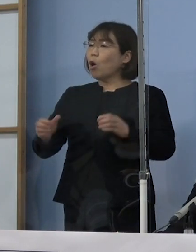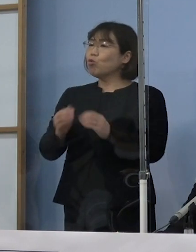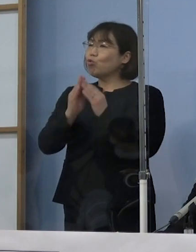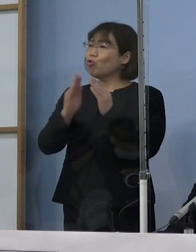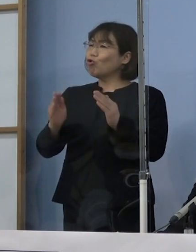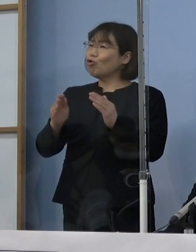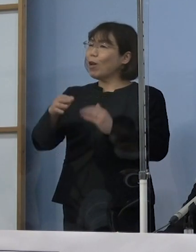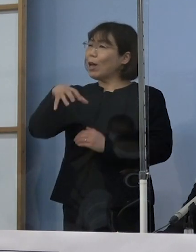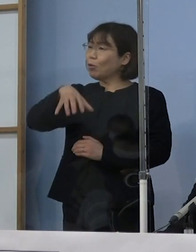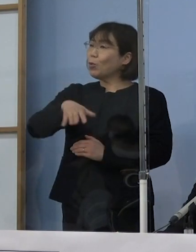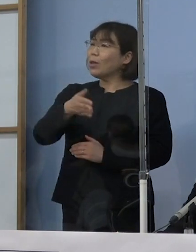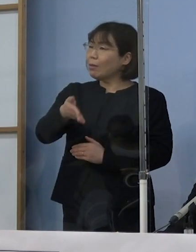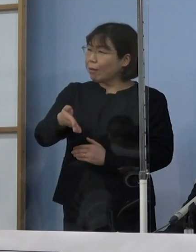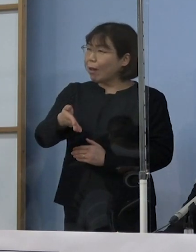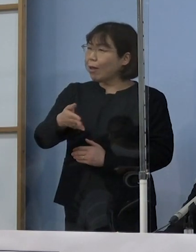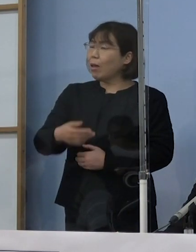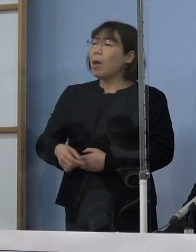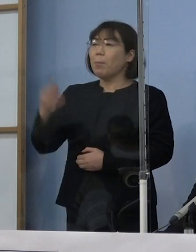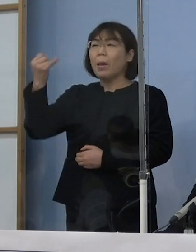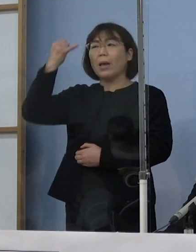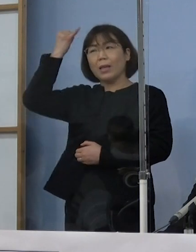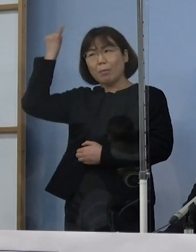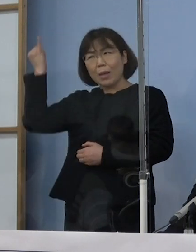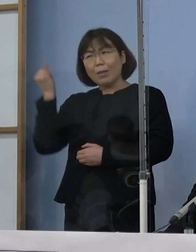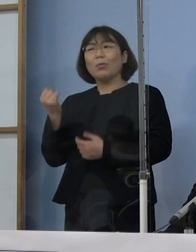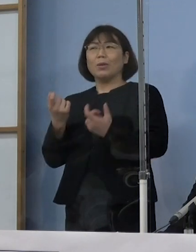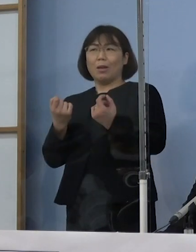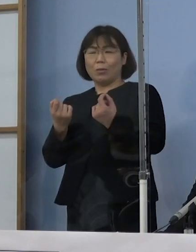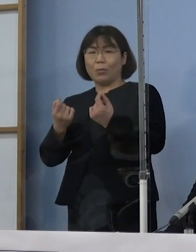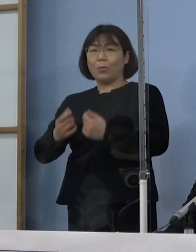A、はい、はい。イメージとしてはそういうものを思っていただいていいと思います。